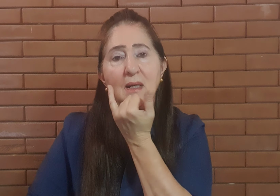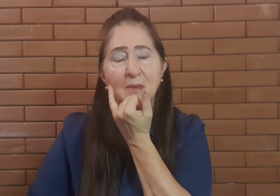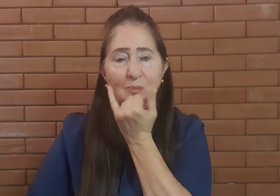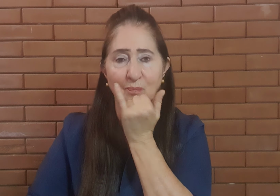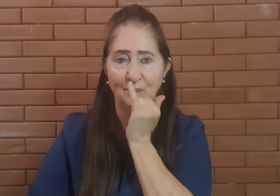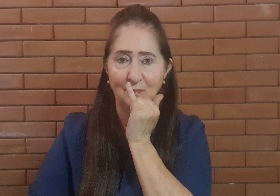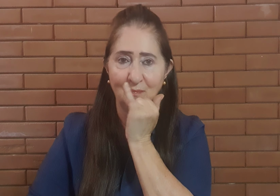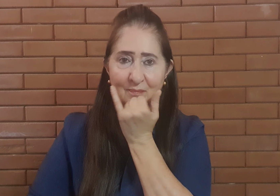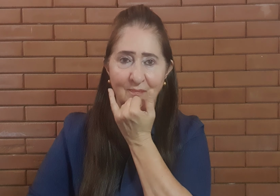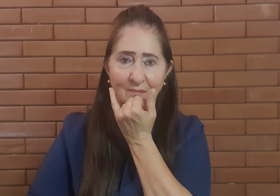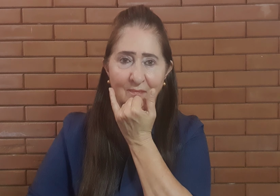desculpa,